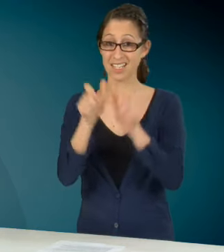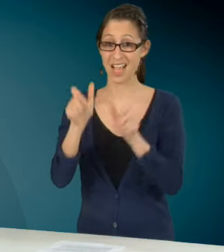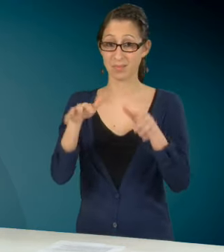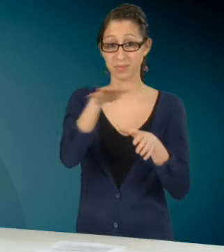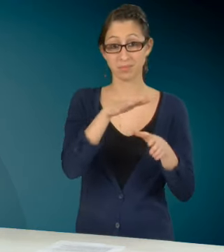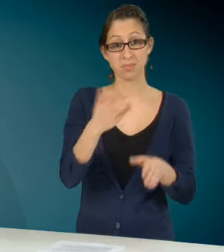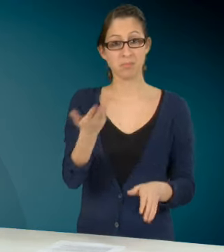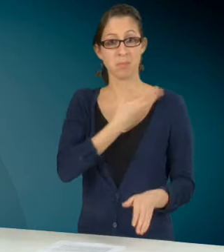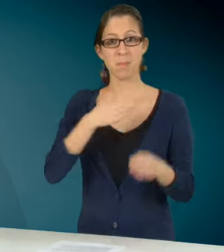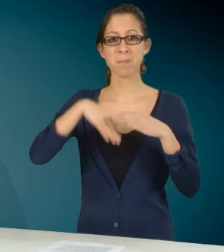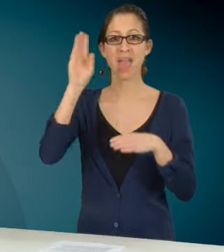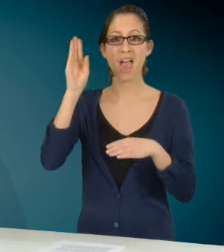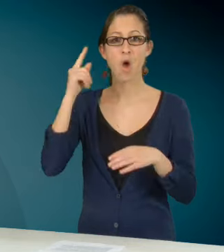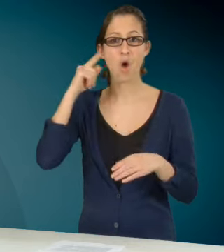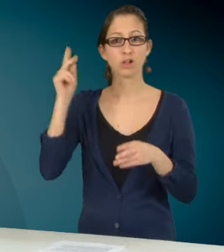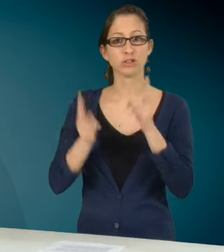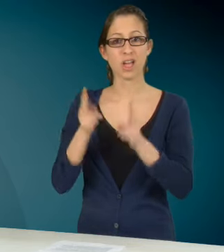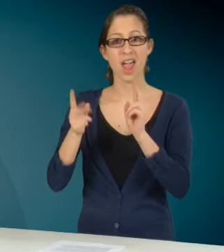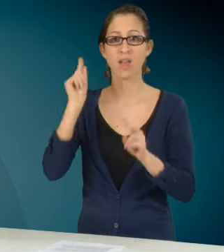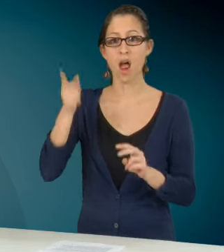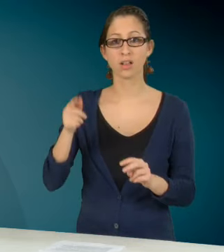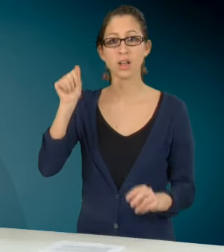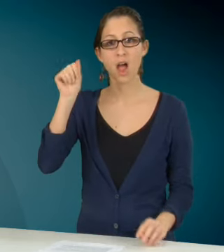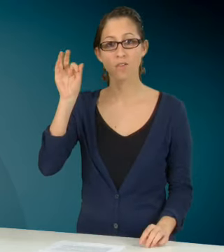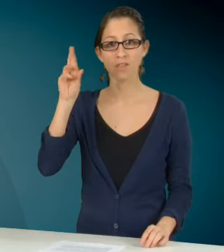hörschäden als bei afroamerikaner auftreten